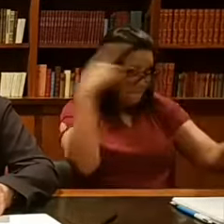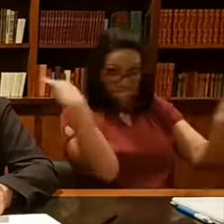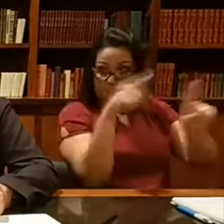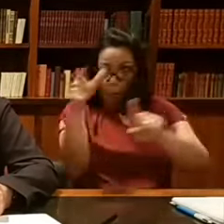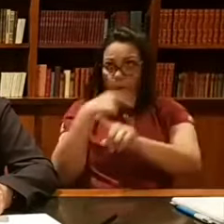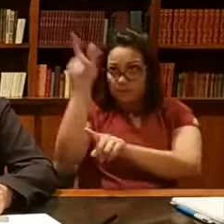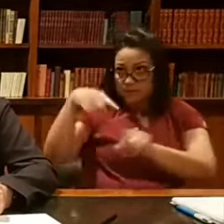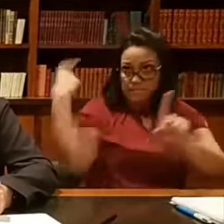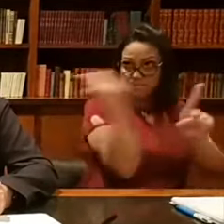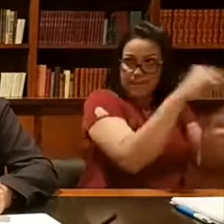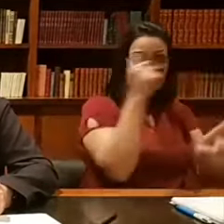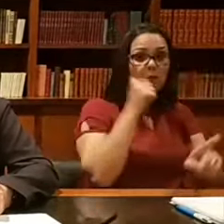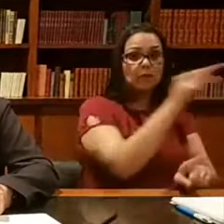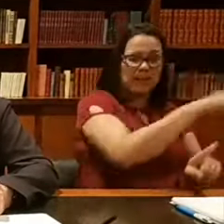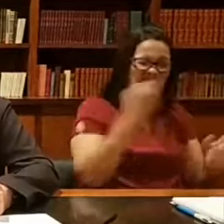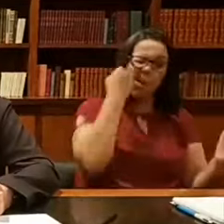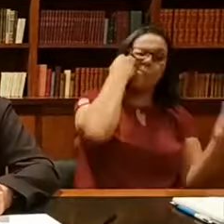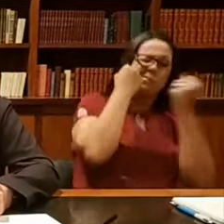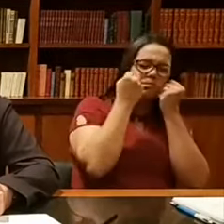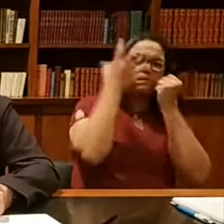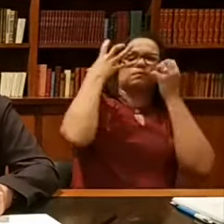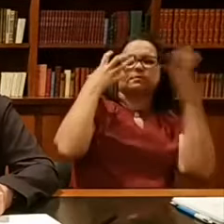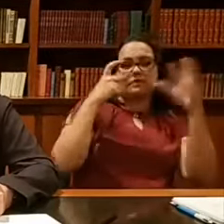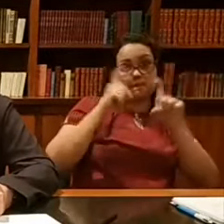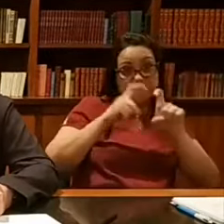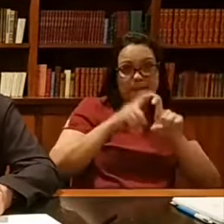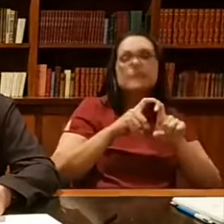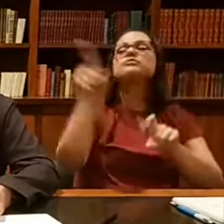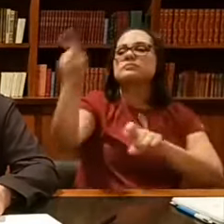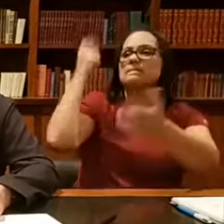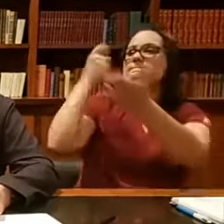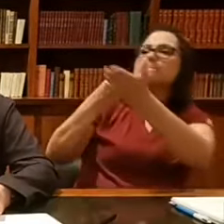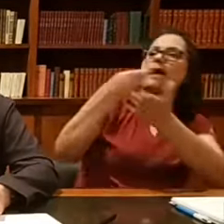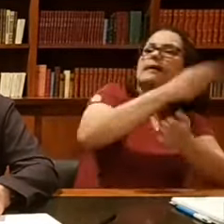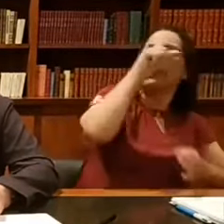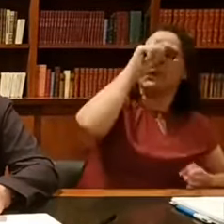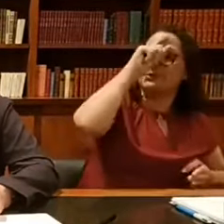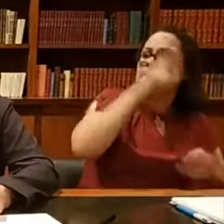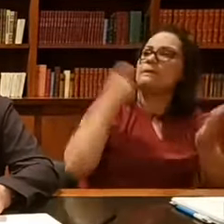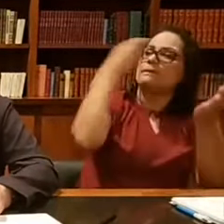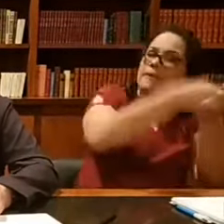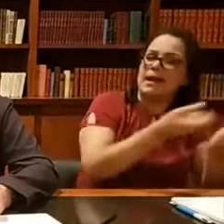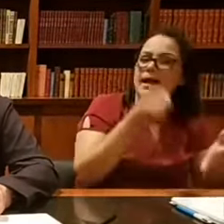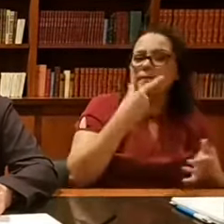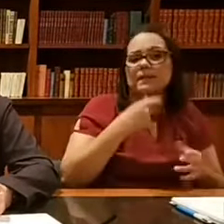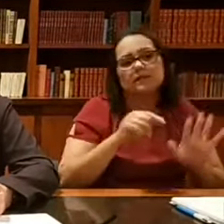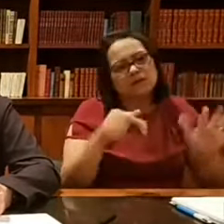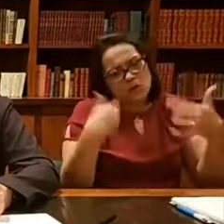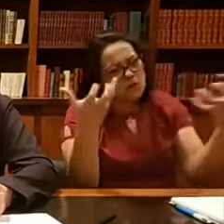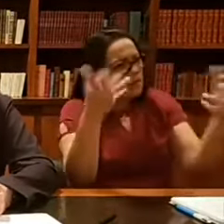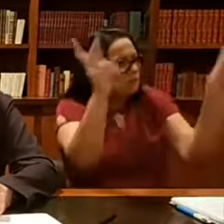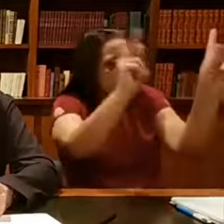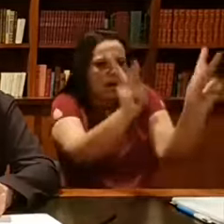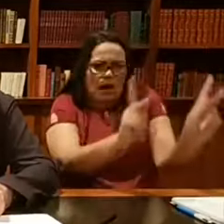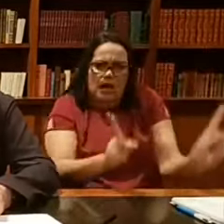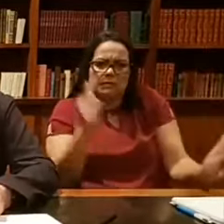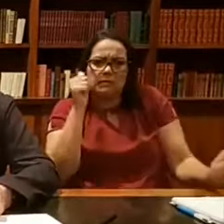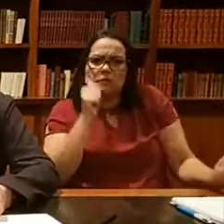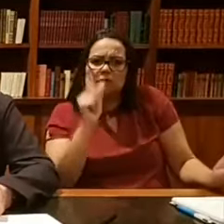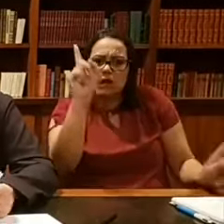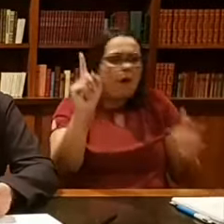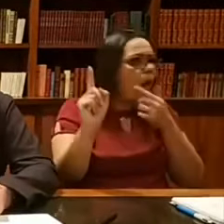médicas no possível atendimento nela, tá? A gente, obviamente, quer que os casais se dêem bem, mas tendo